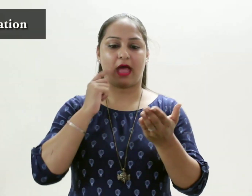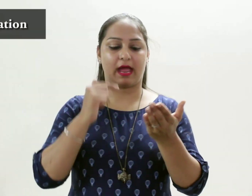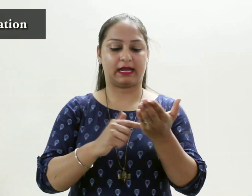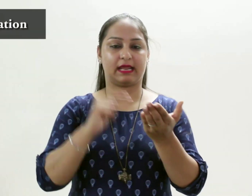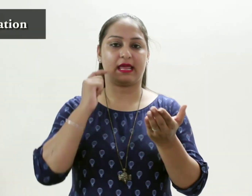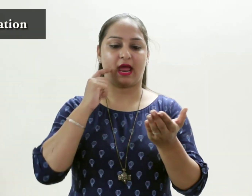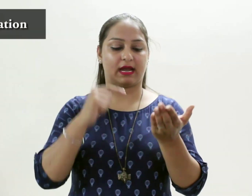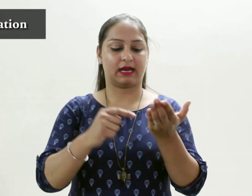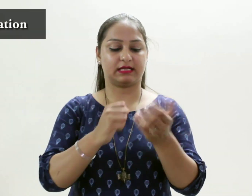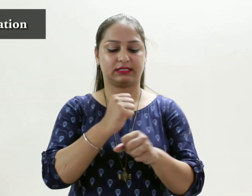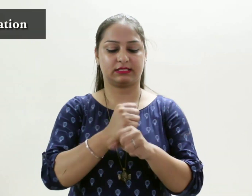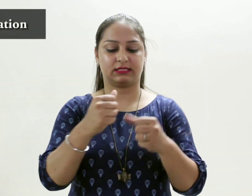शमन।